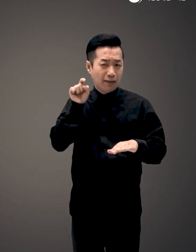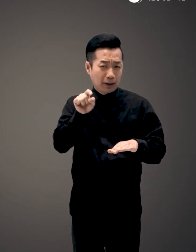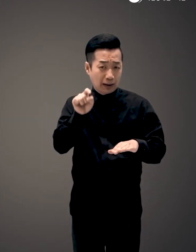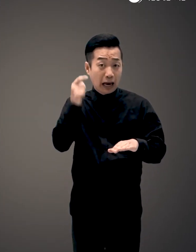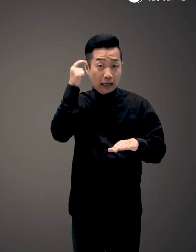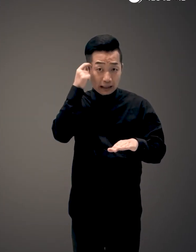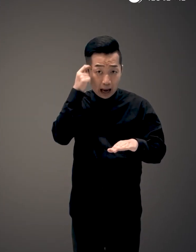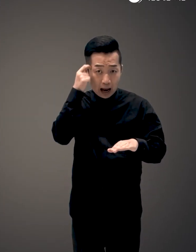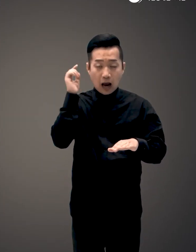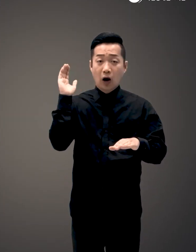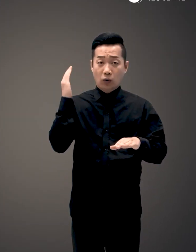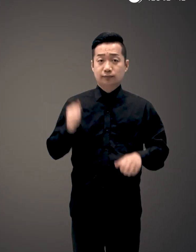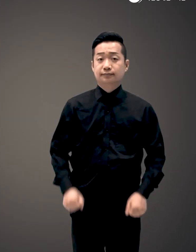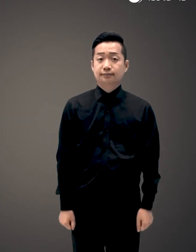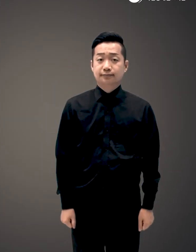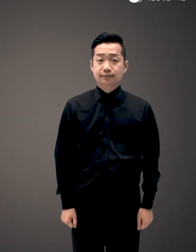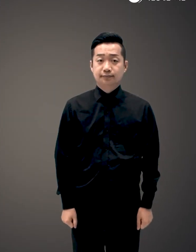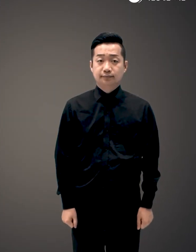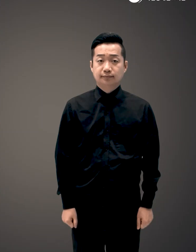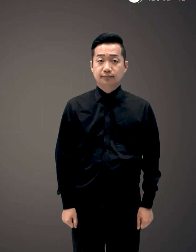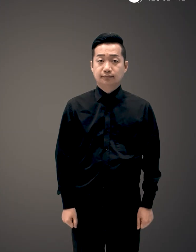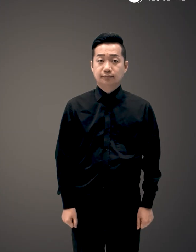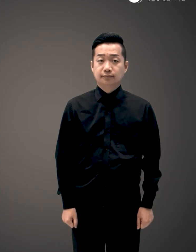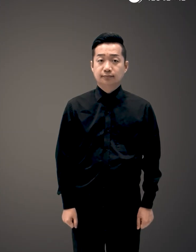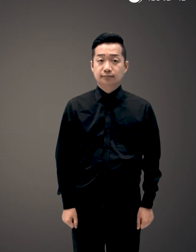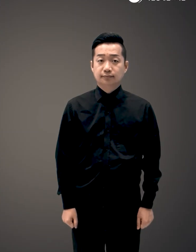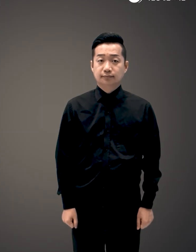직전 버튼까지 도착하는 일처럼